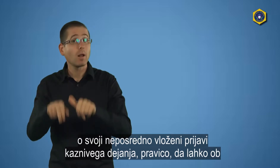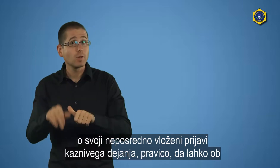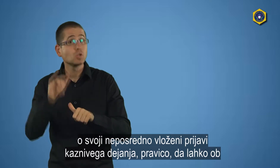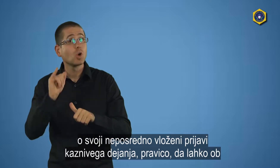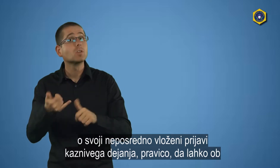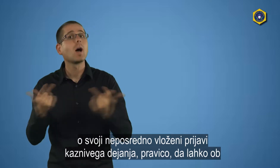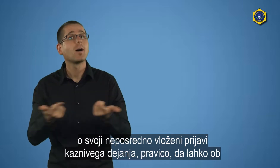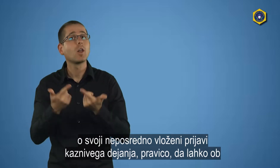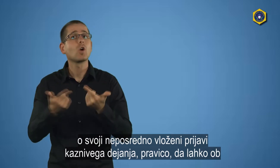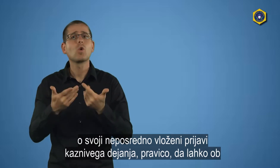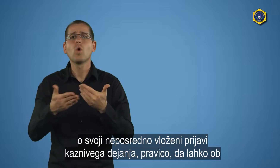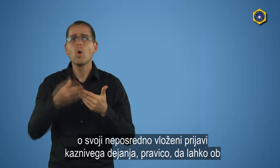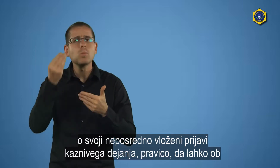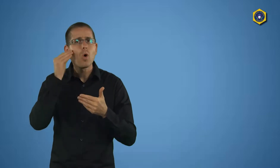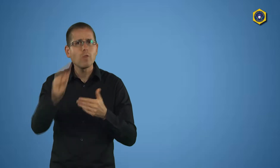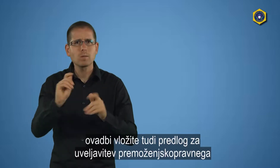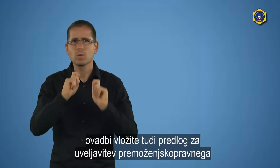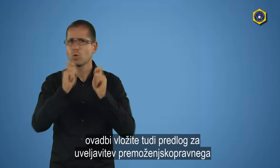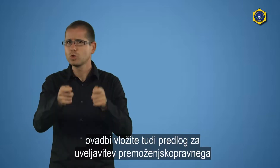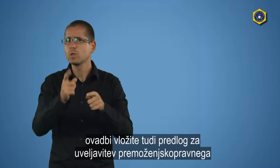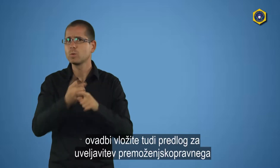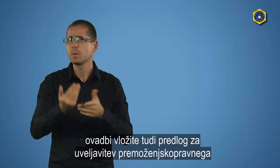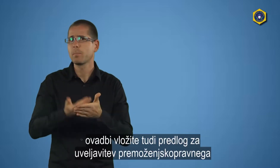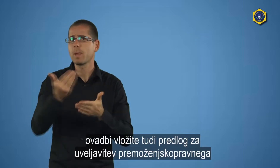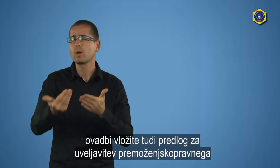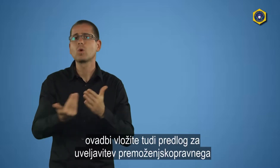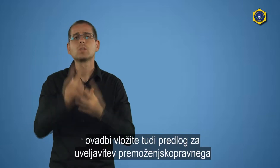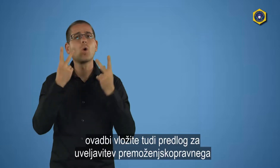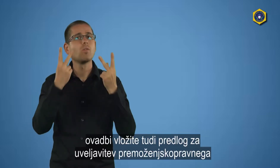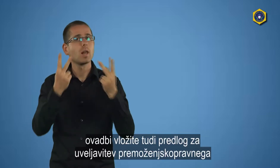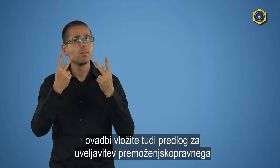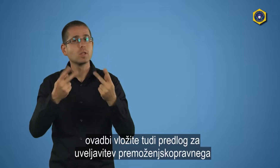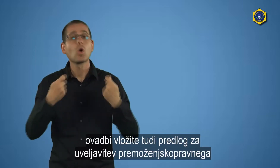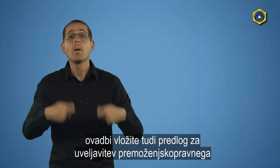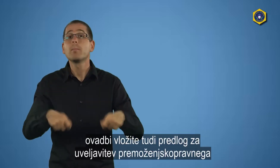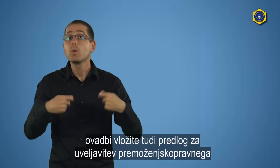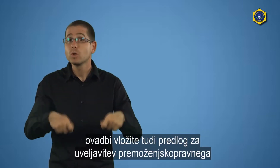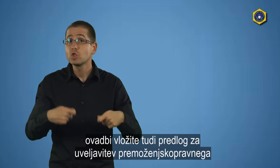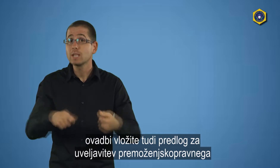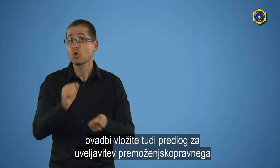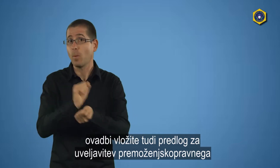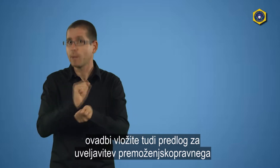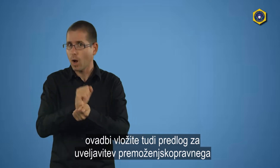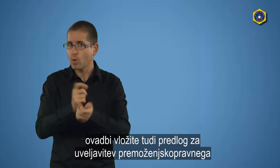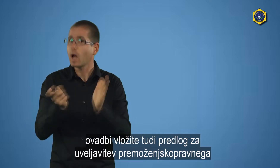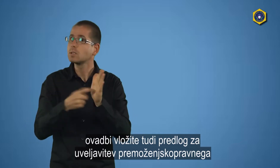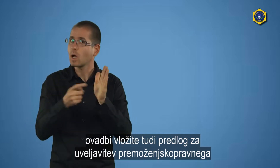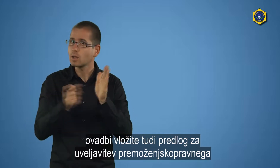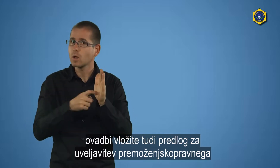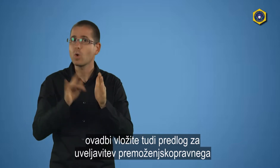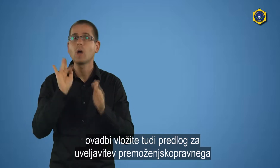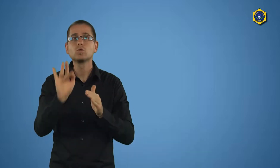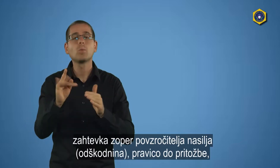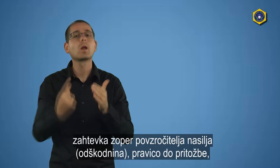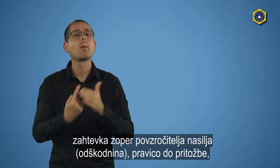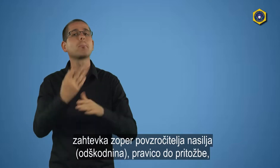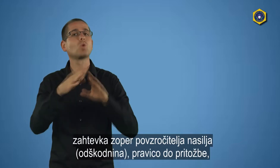pravico, da lahko ob ovadbi vložite tudi predlog za uveljavitev premoženjsko-pravnega zahtevka zoper povzročitelja